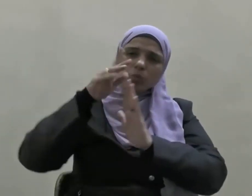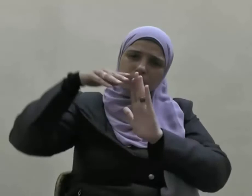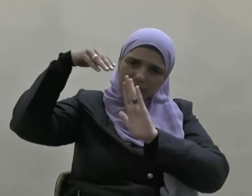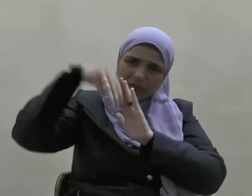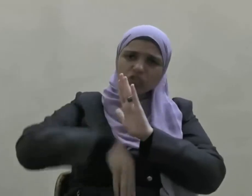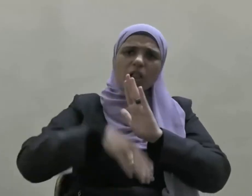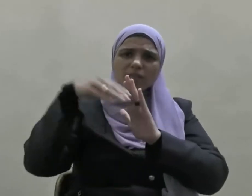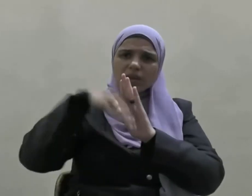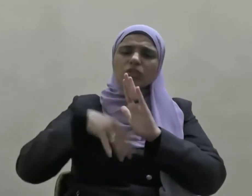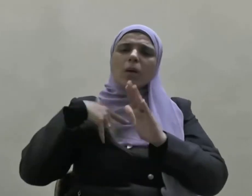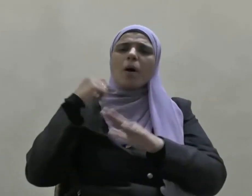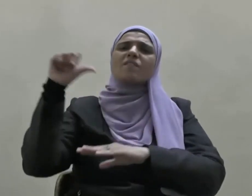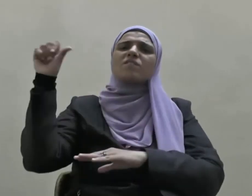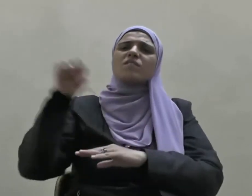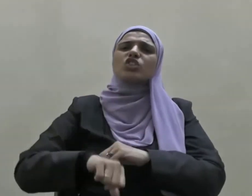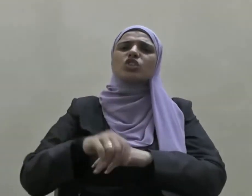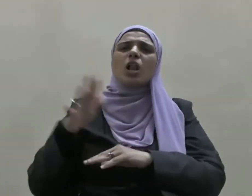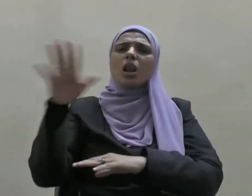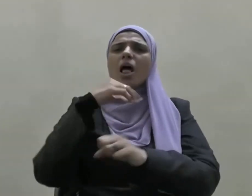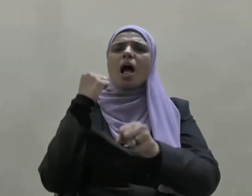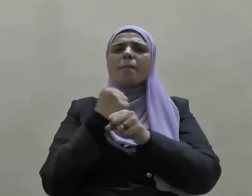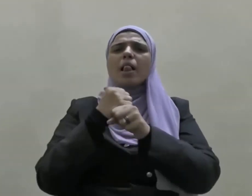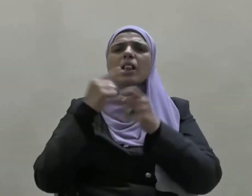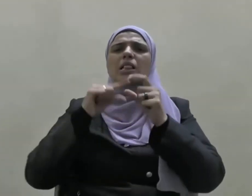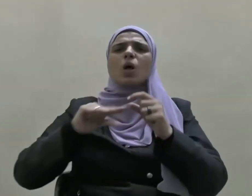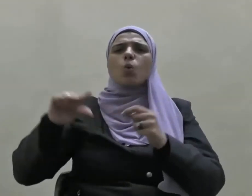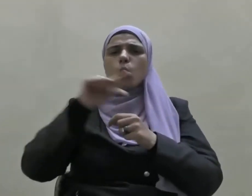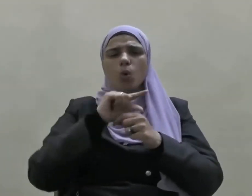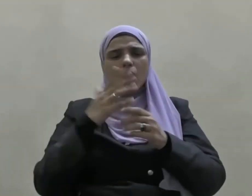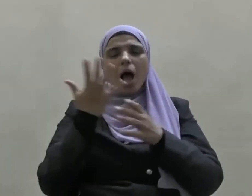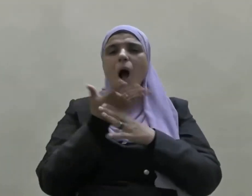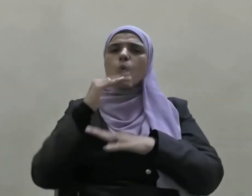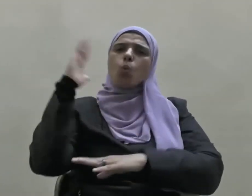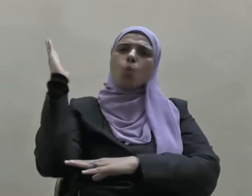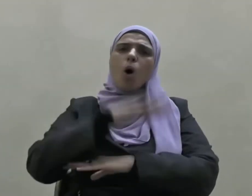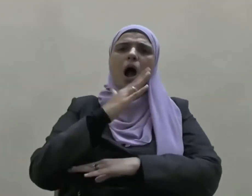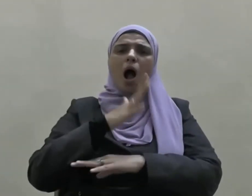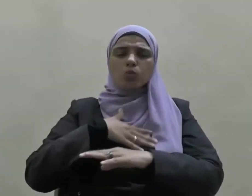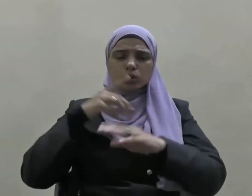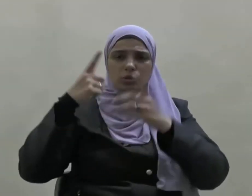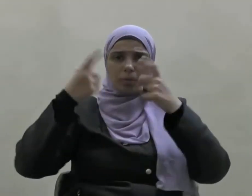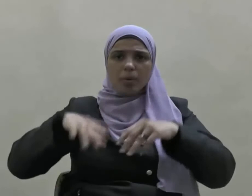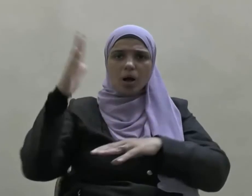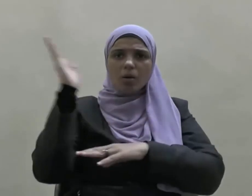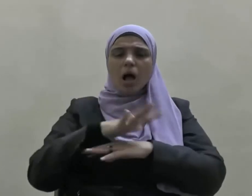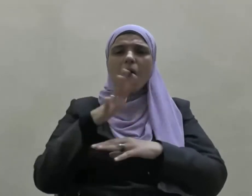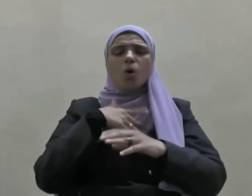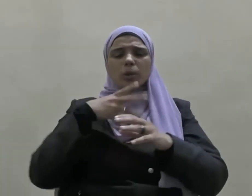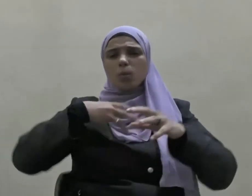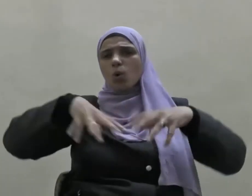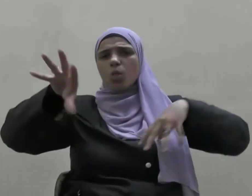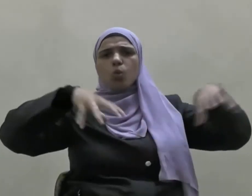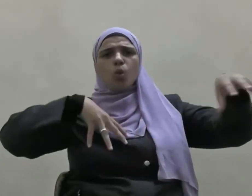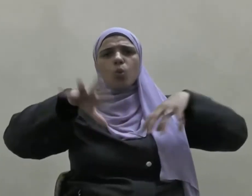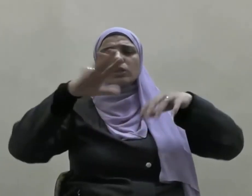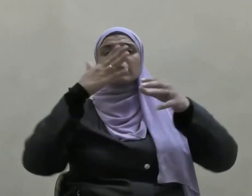سبيلا لإفشال دولنا أو إسقاطها أو تفتيتها